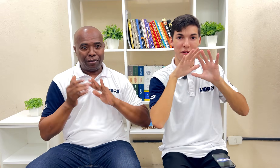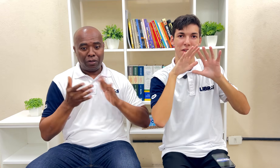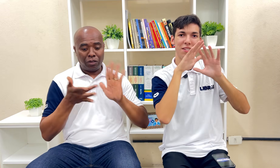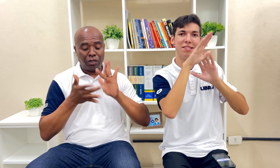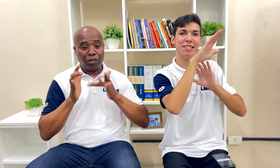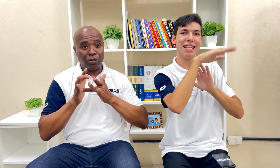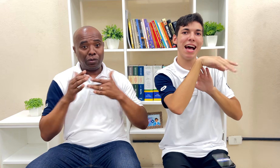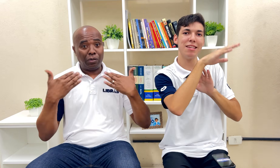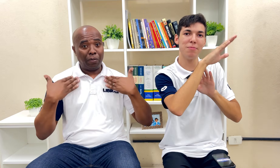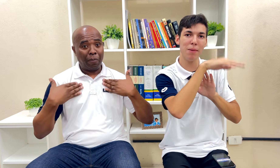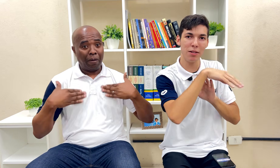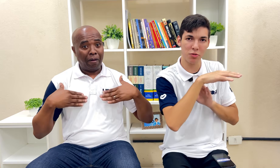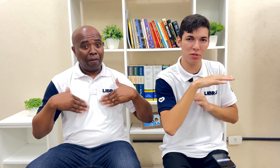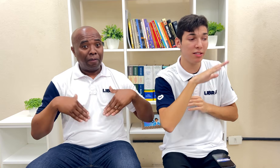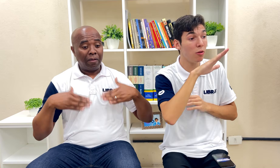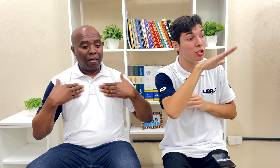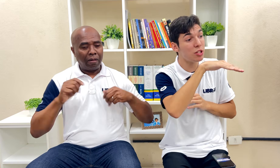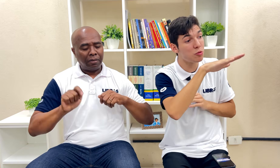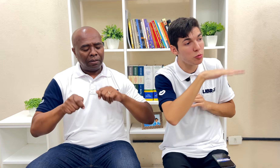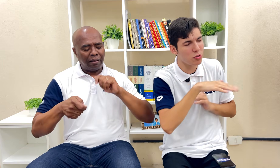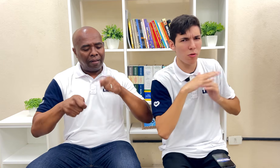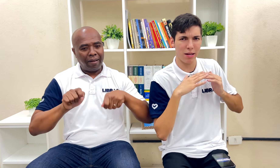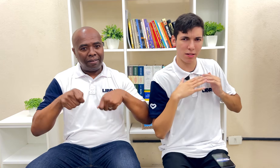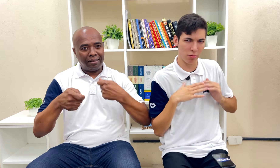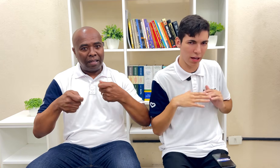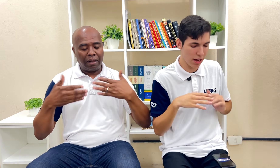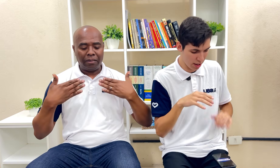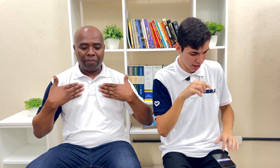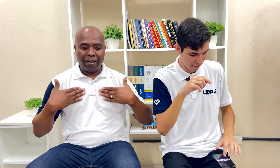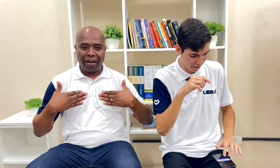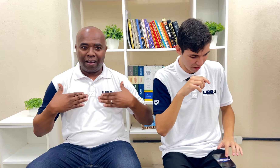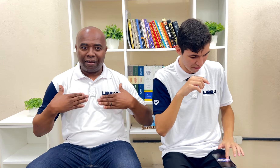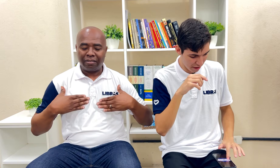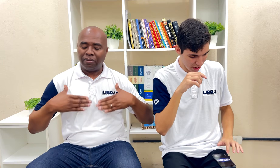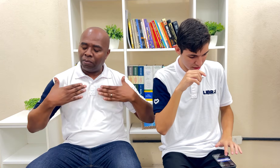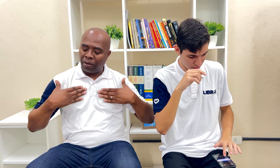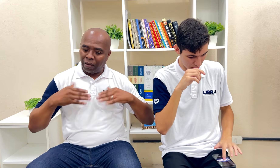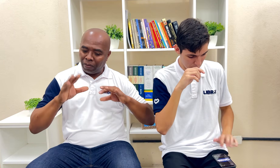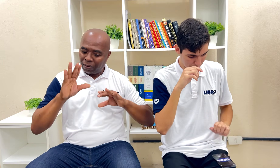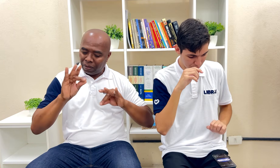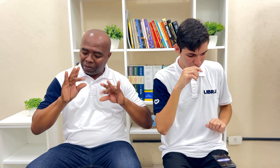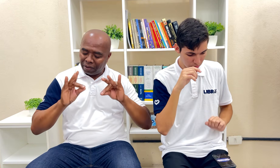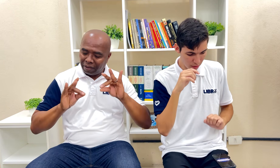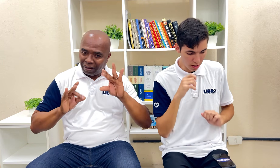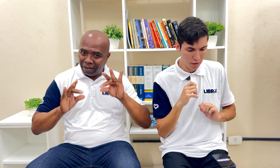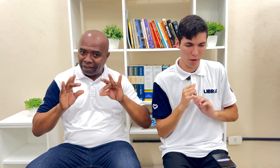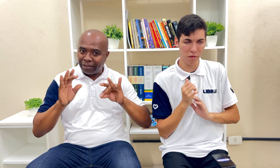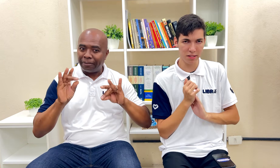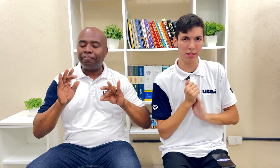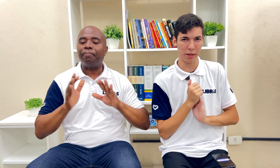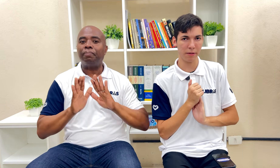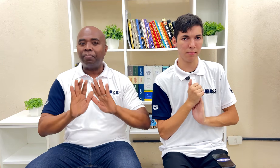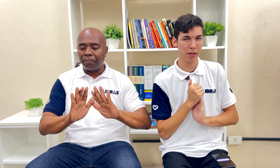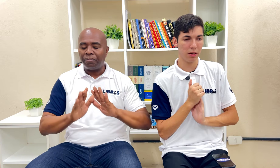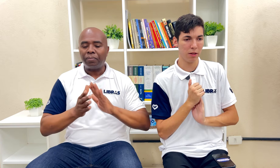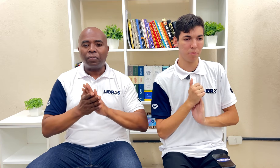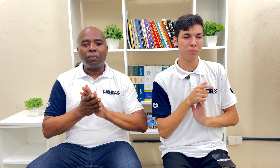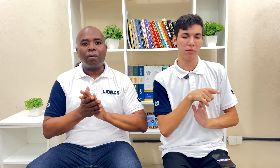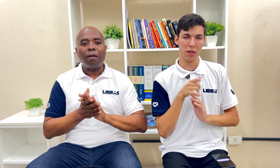fazer sinais mansos. Então, Jesus com mais cautela, ele fala isso. E vamos fazer também. Eles